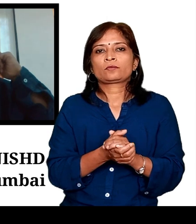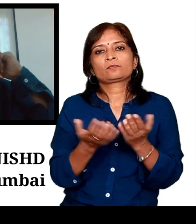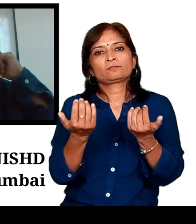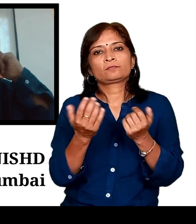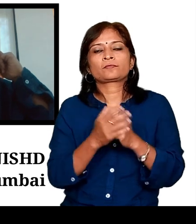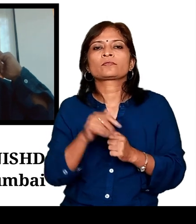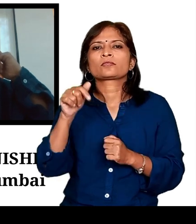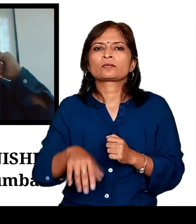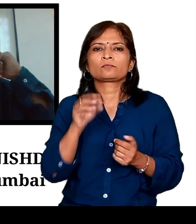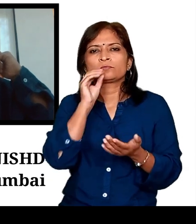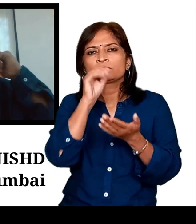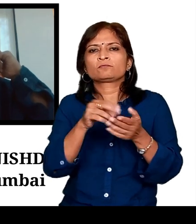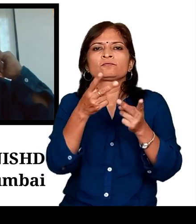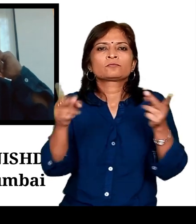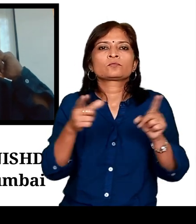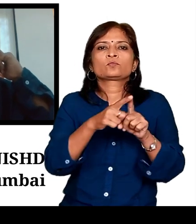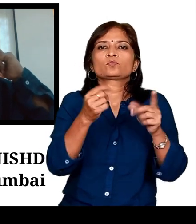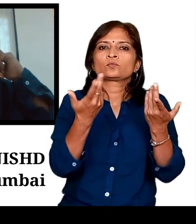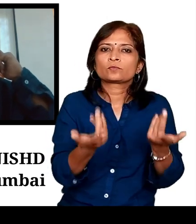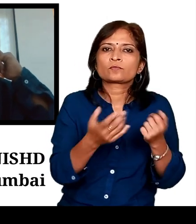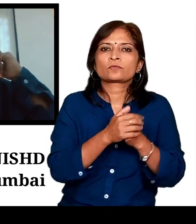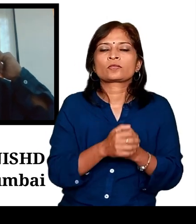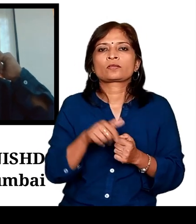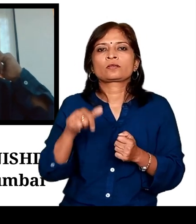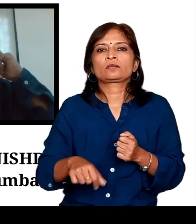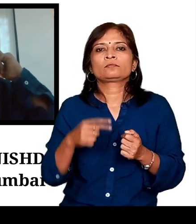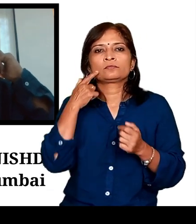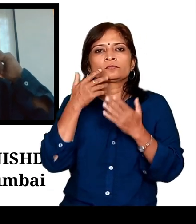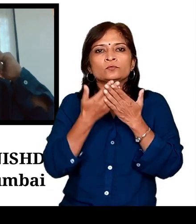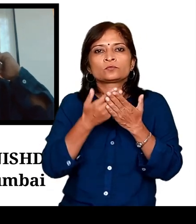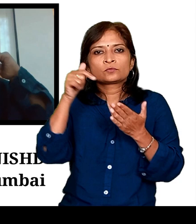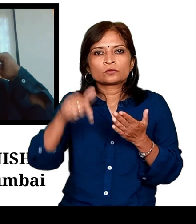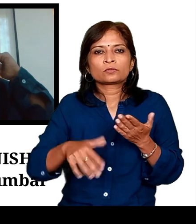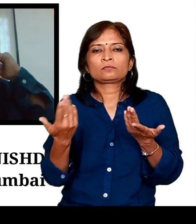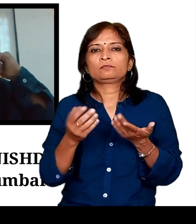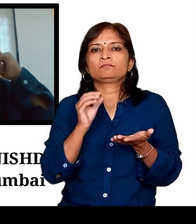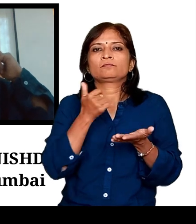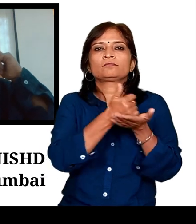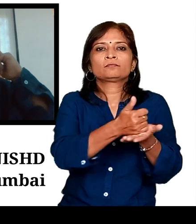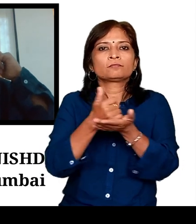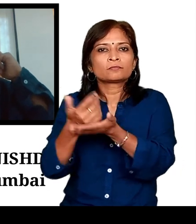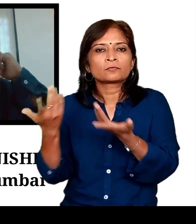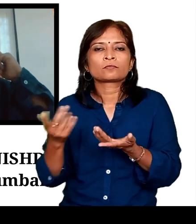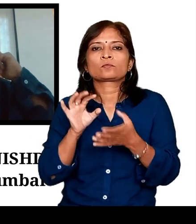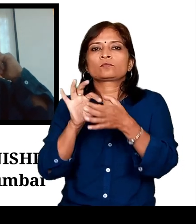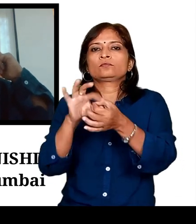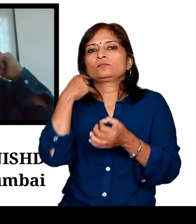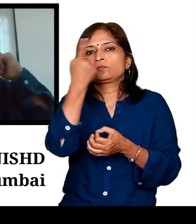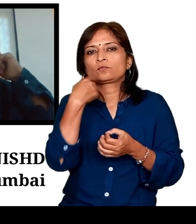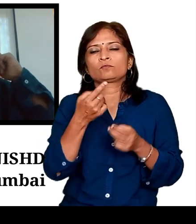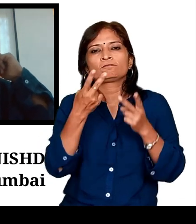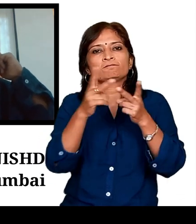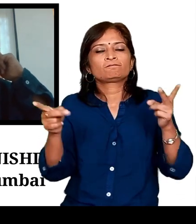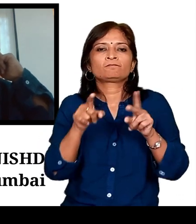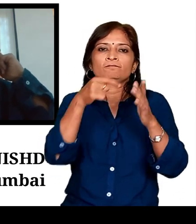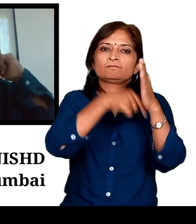प्रकार की कि क्या करना चाहिए, क्या फैसिलिटीज अवेलेबल है, कहाँ पर अवेलेबल है, किसको कांटेक्ट करना है, ये सब